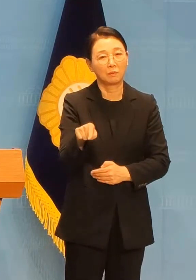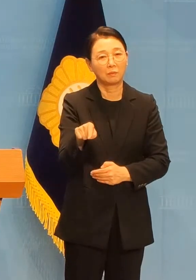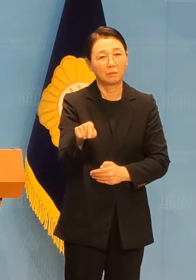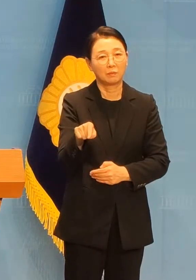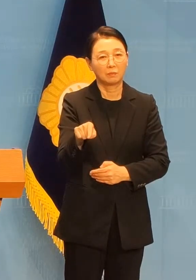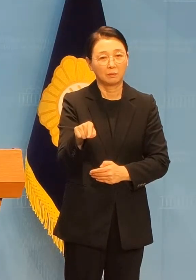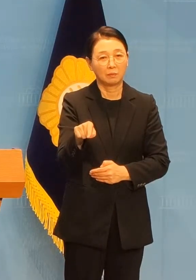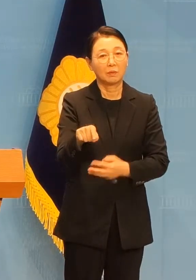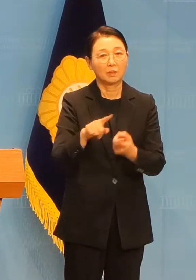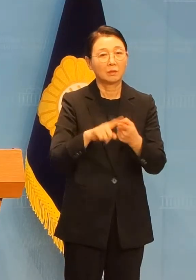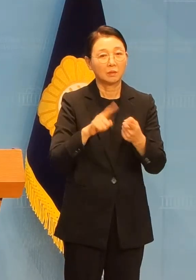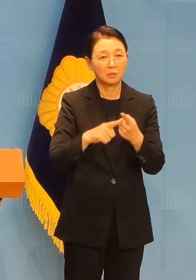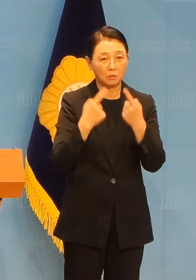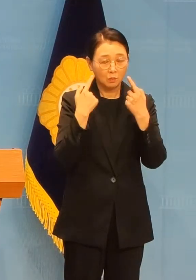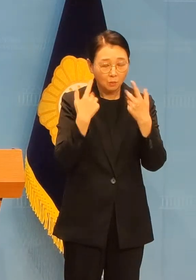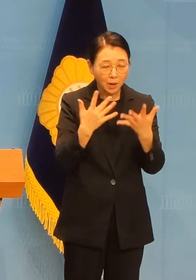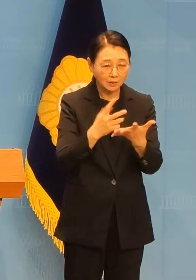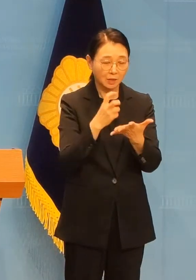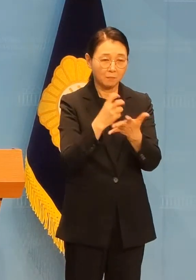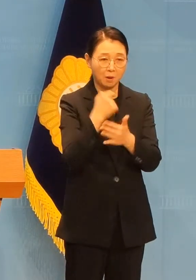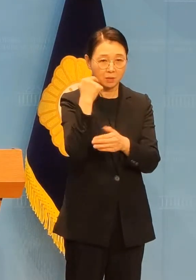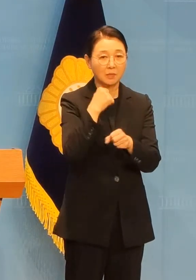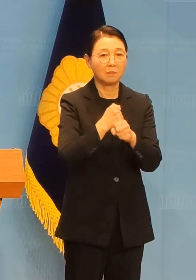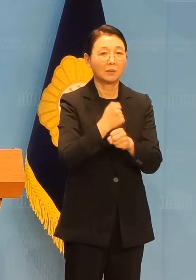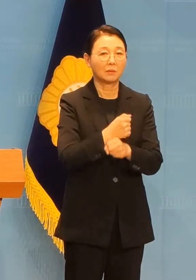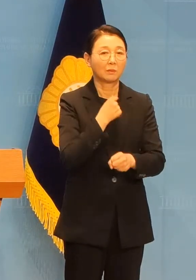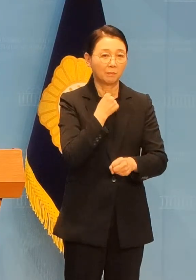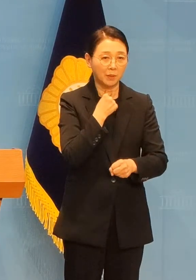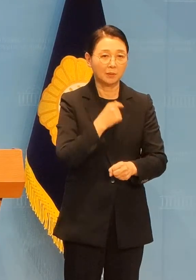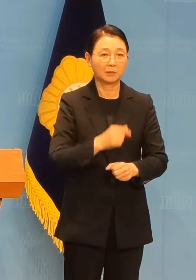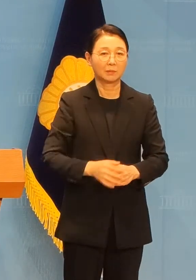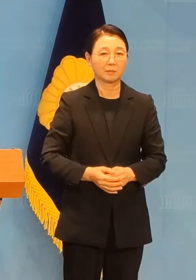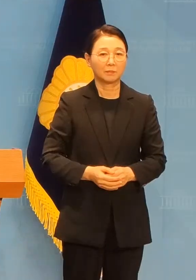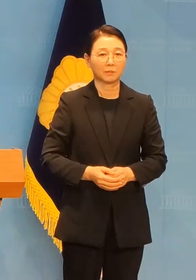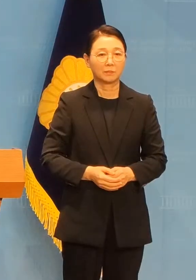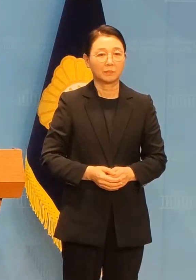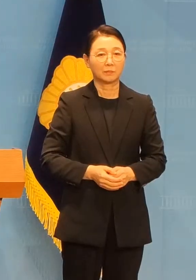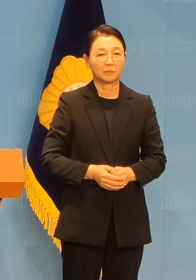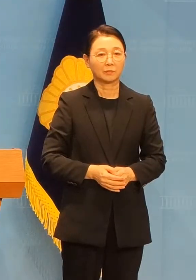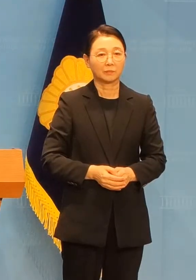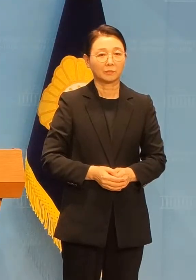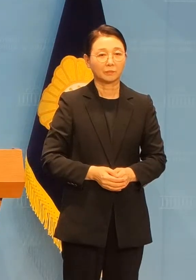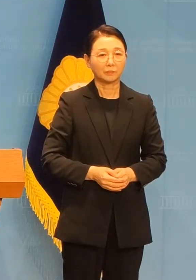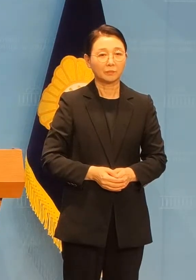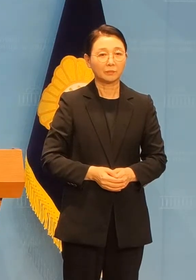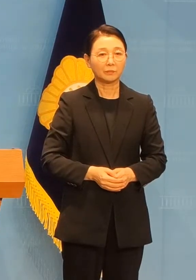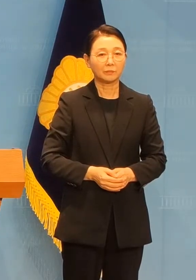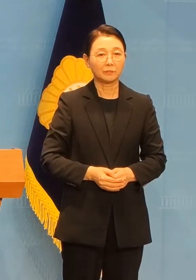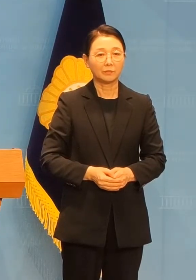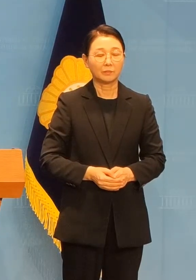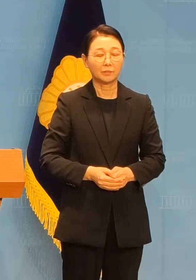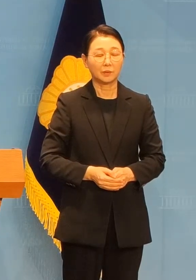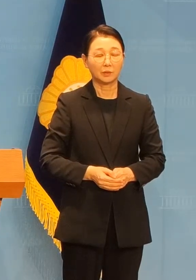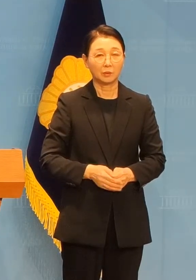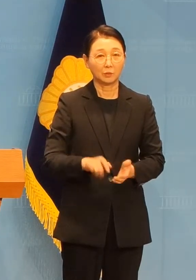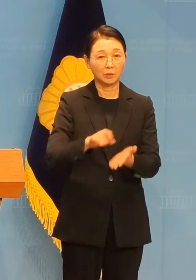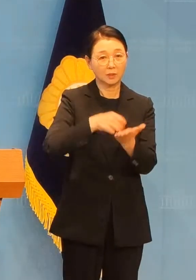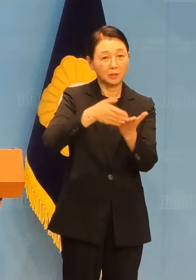대해서도 엄중한 조치를 취하는 것이 우선이라고 생각하여 오늘 기자회견을 하게 되었습니다. 먼저